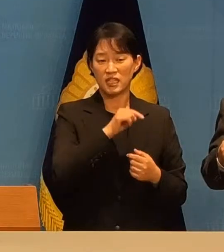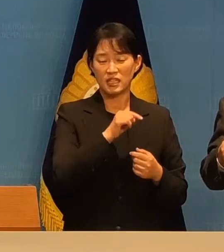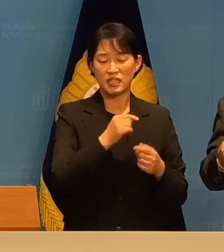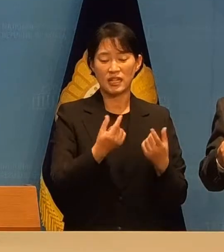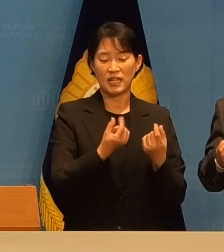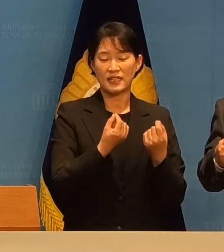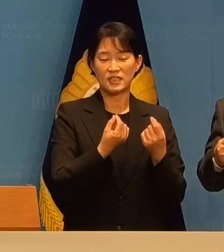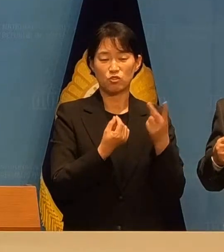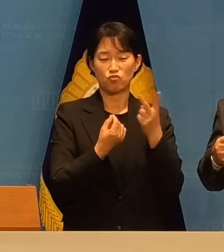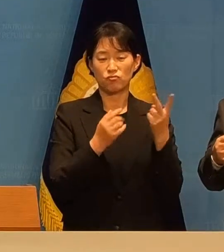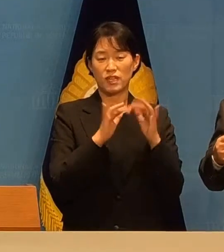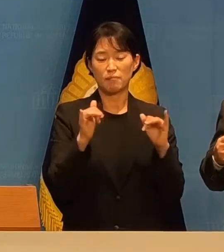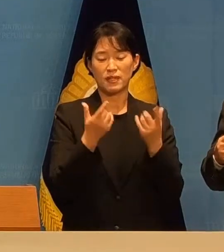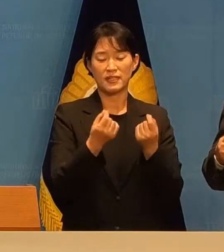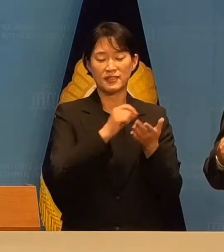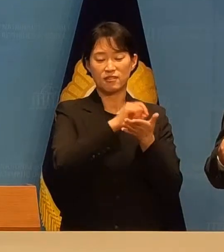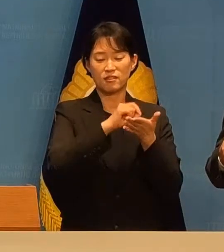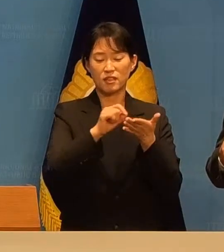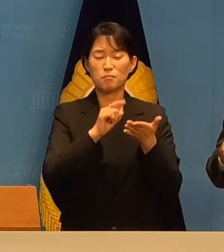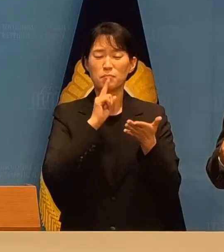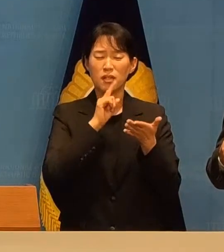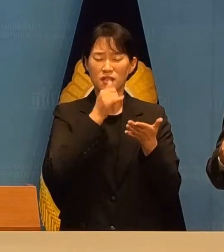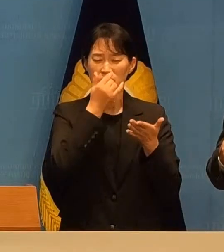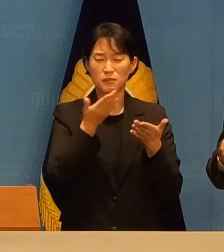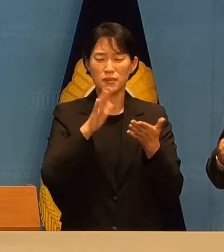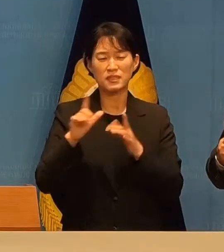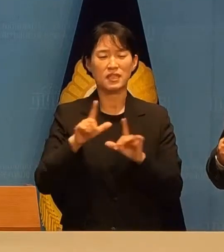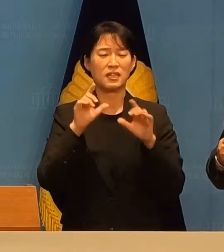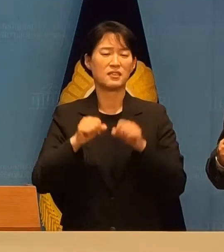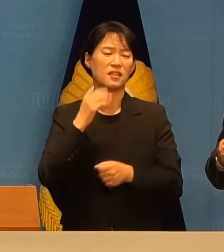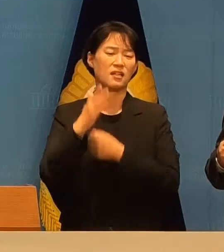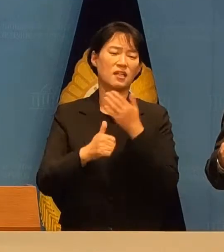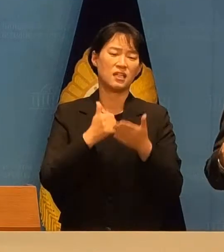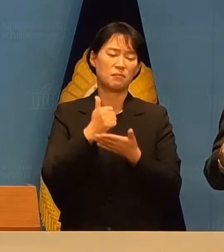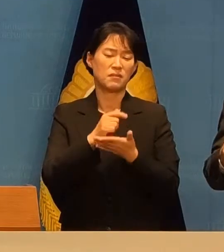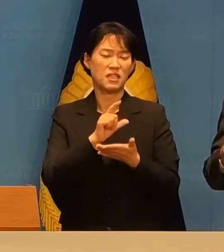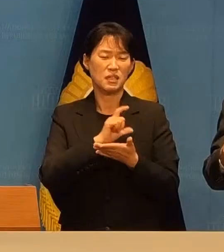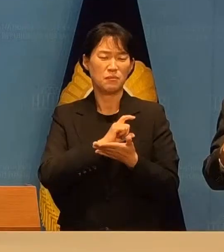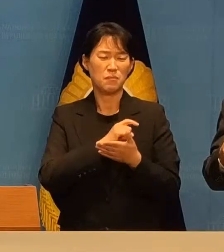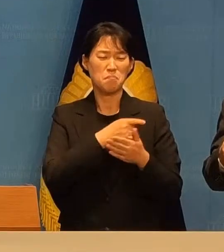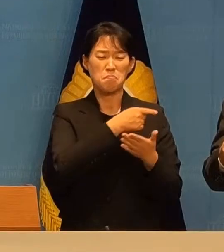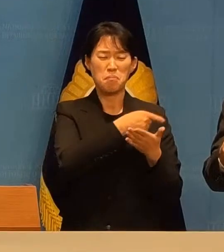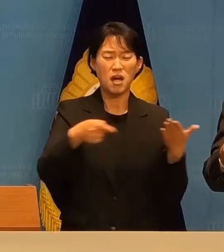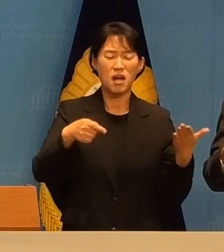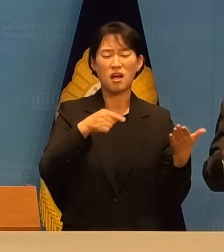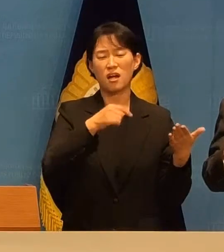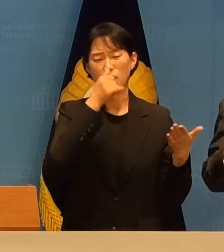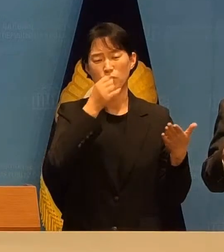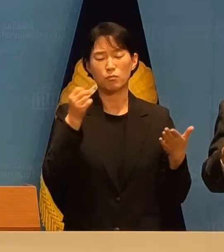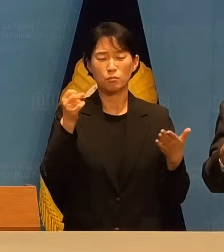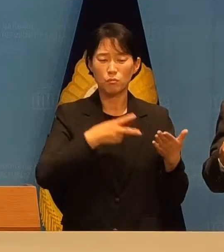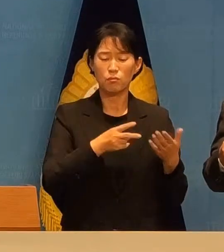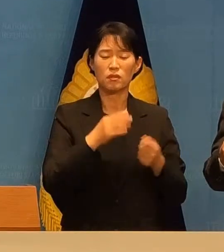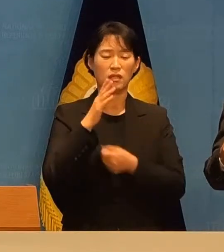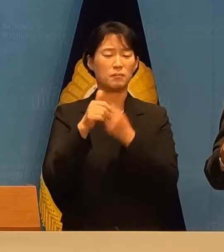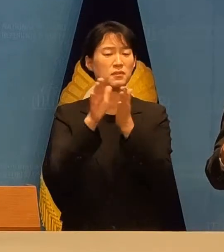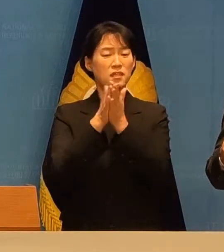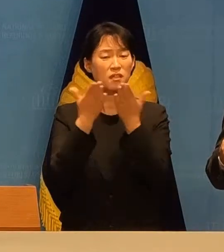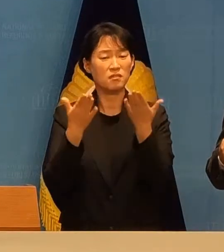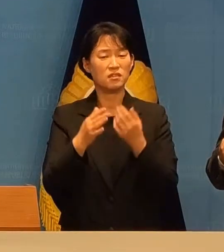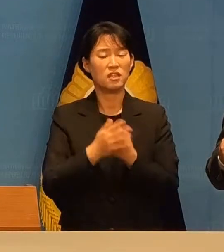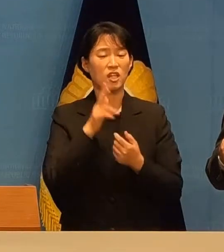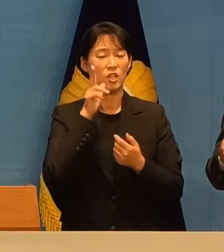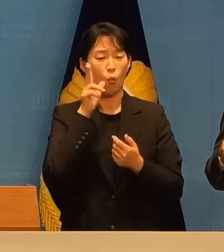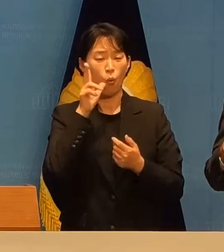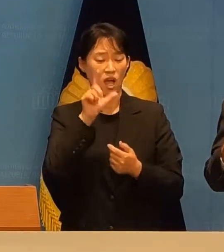나와 있지만 이것은 살아계신 하나님의 이름을 망령되게 하는 것이고, 성경엔 여호와의